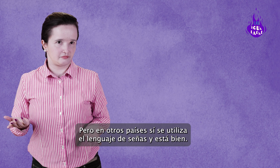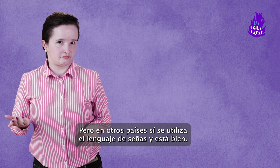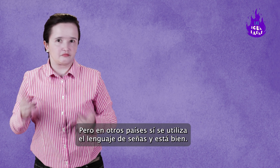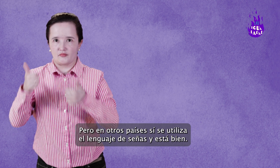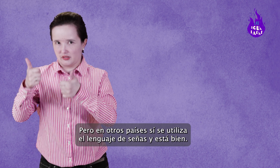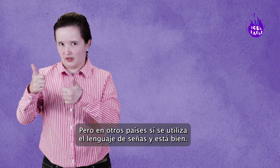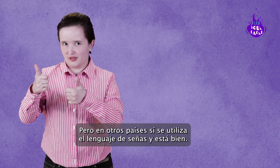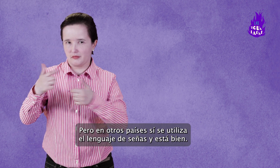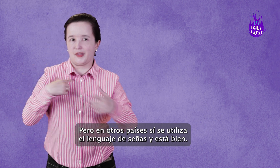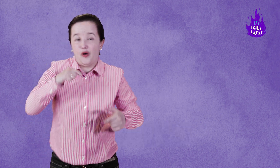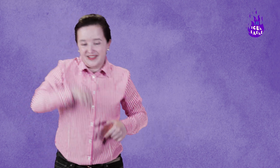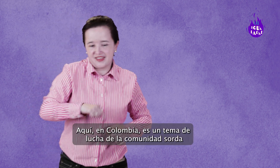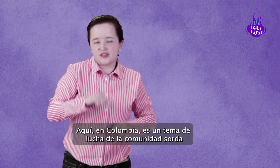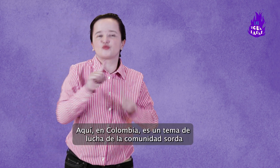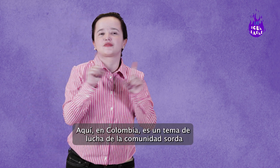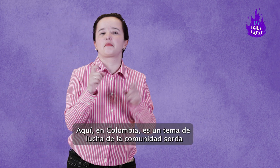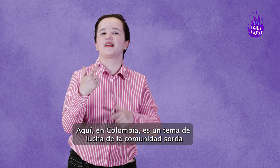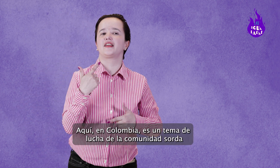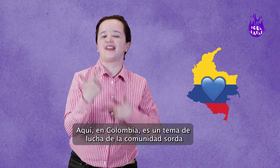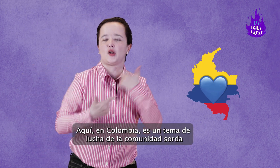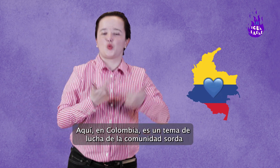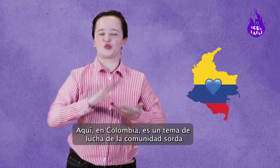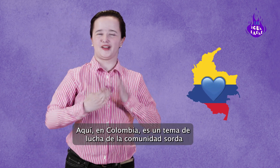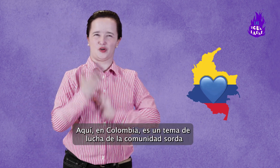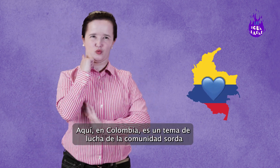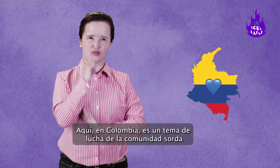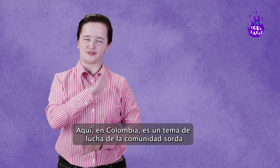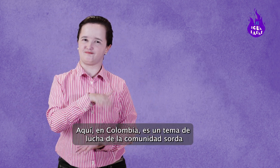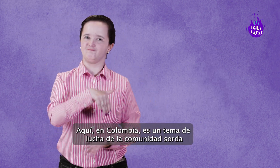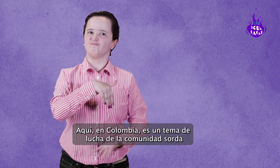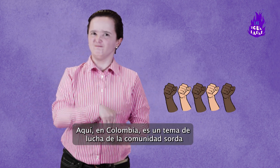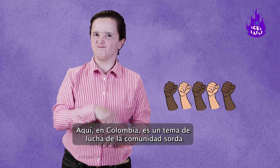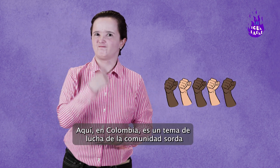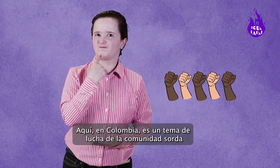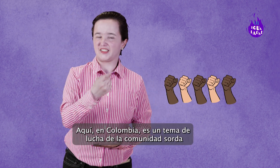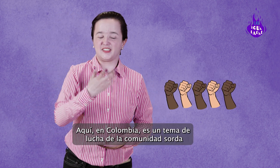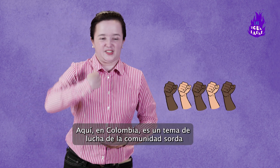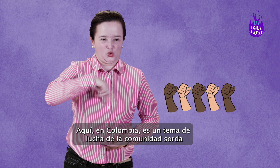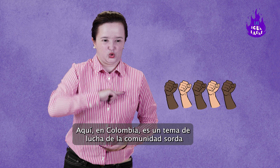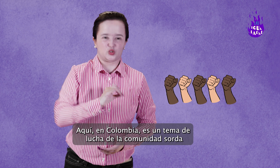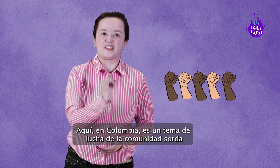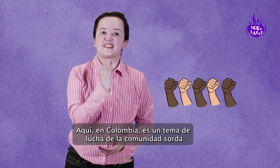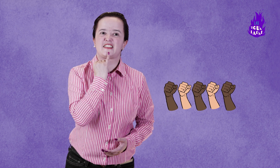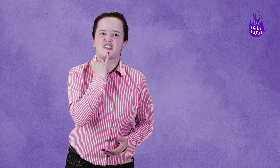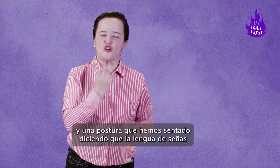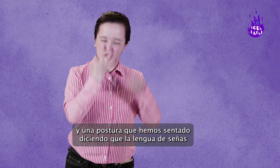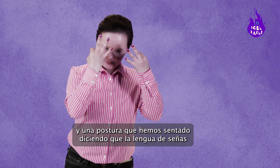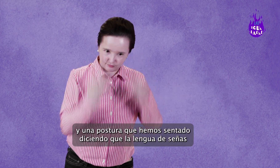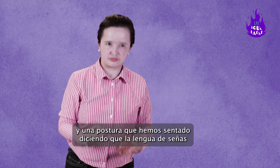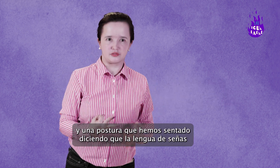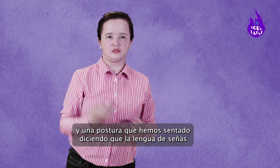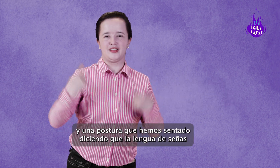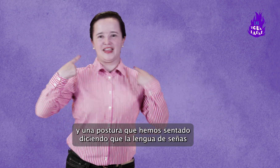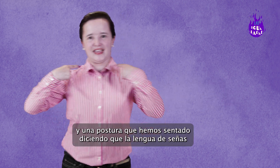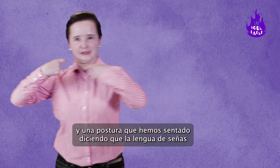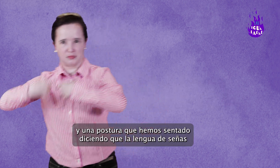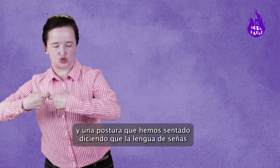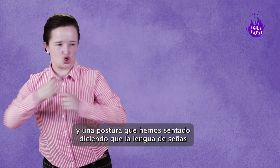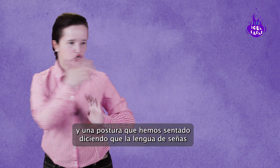de señas, y está bien. Aquí, en Colombia, es un tema de lucha de la comunidad sorda, y una postura que hemos sentado